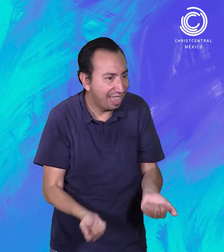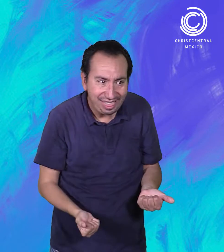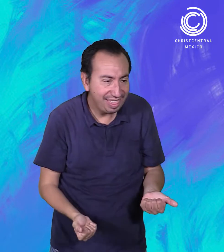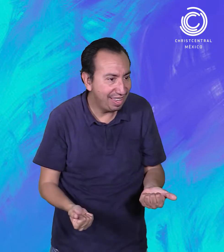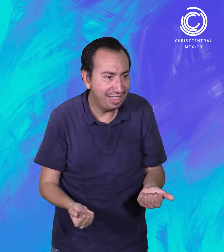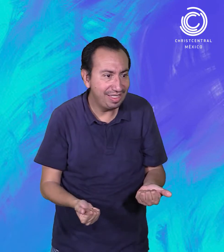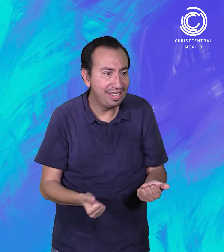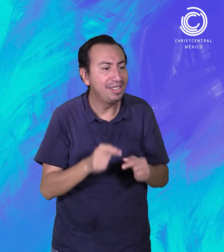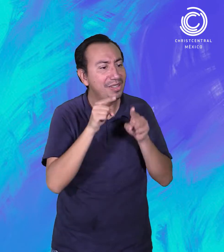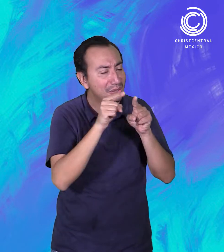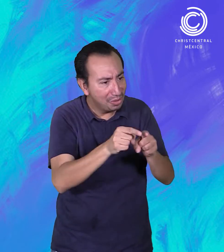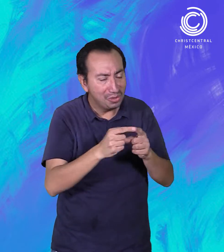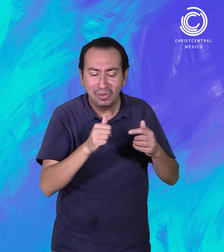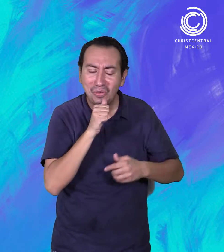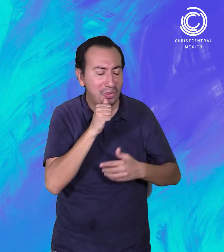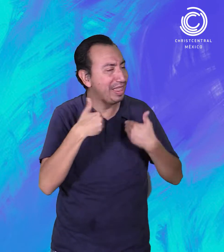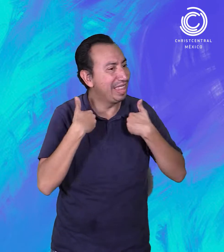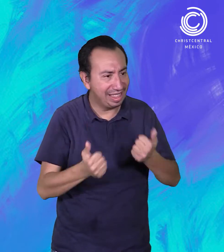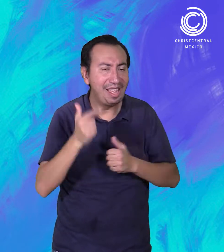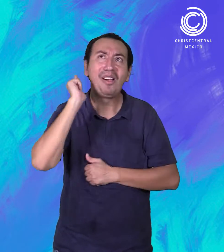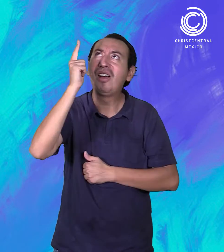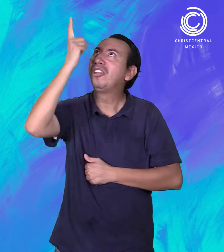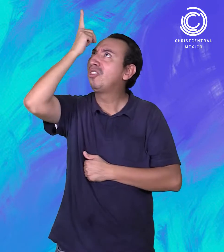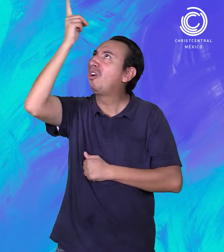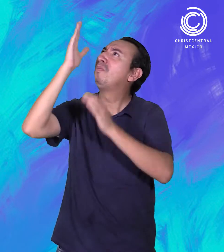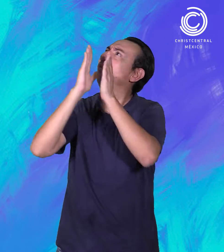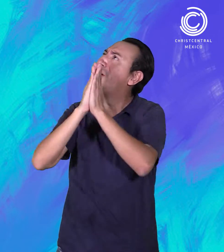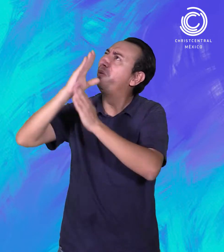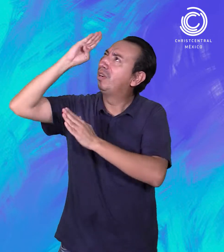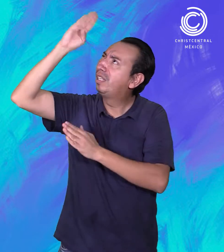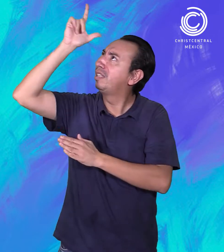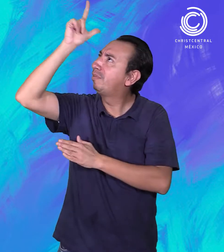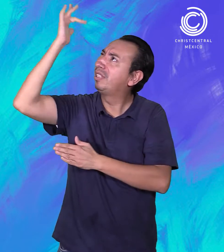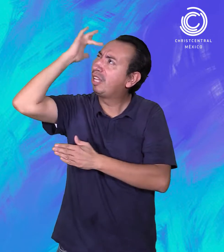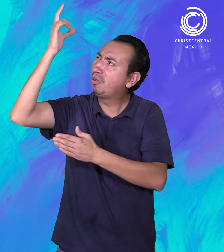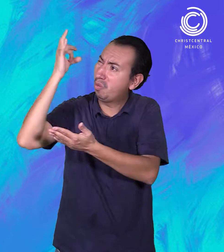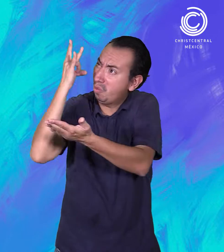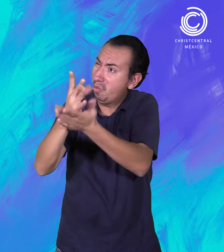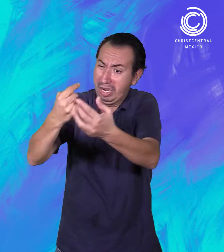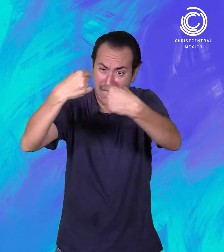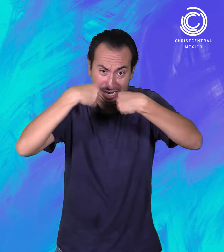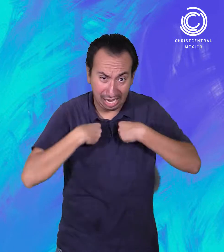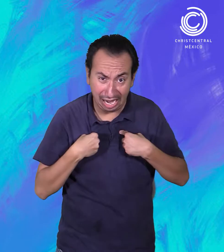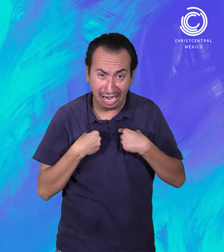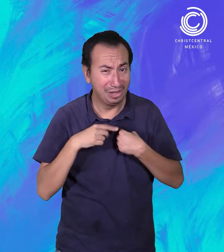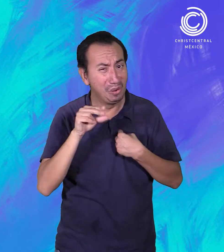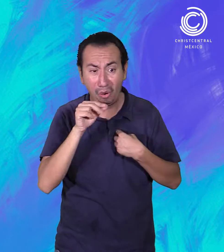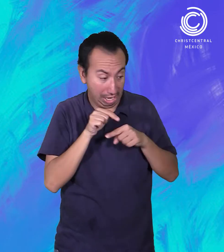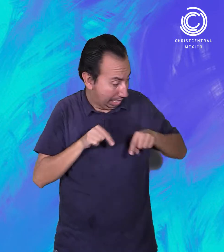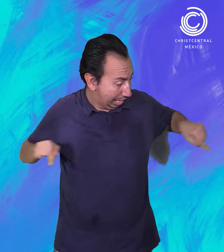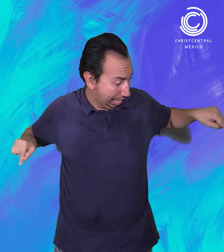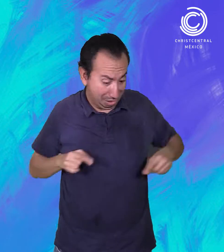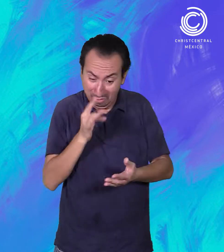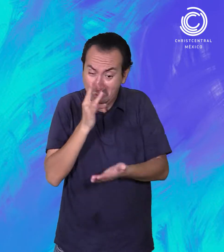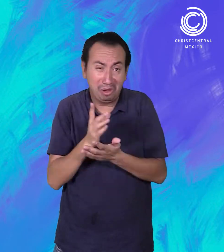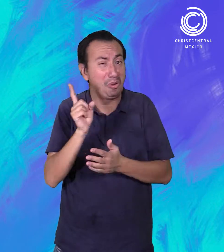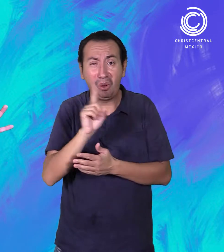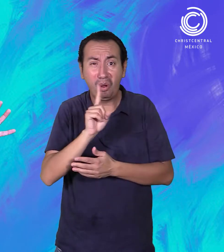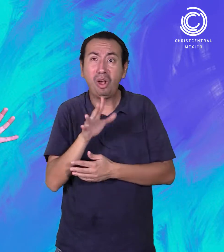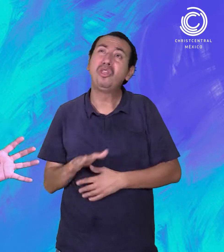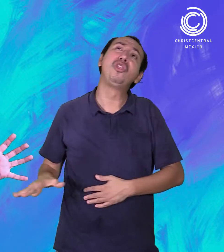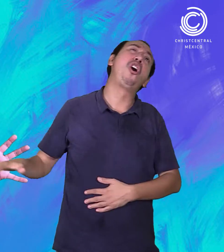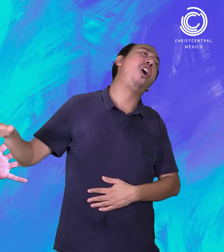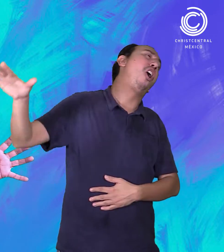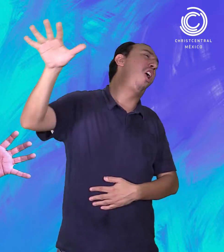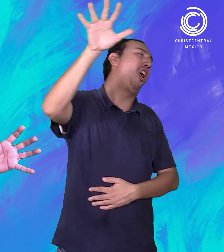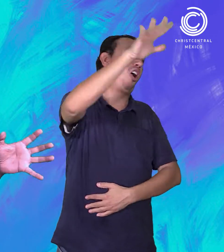yo, anhelarías y le suplicaríamos juntos al Señor de que no solamente a mí y a los 70 ancianos, sino que